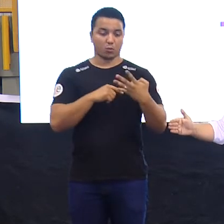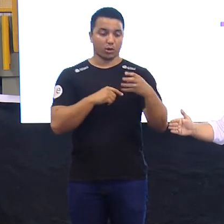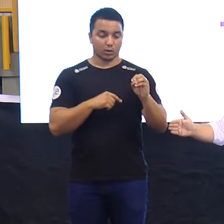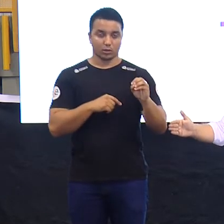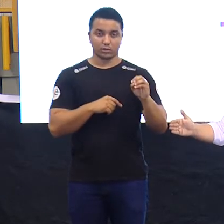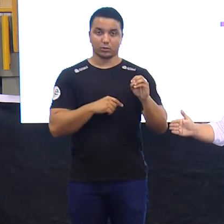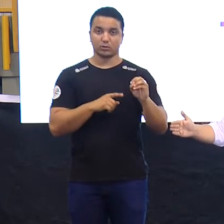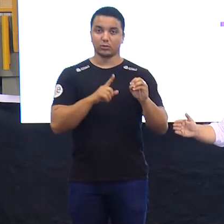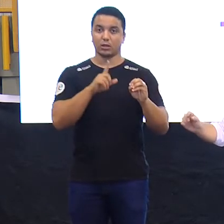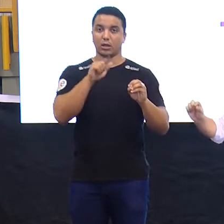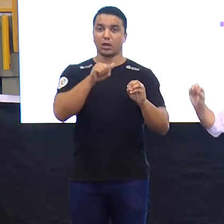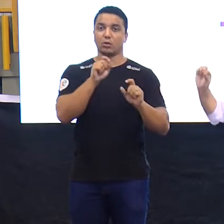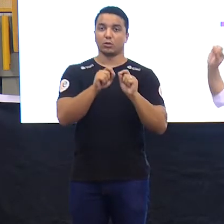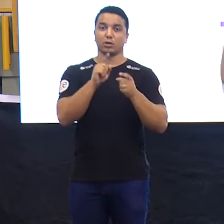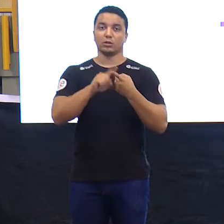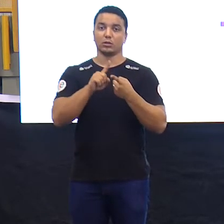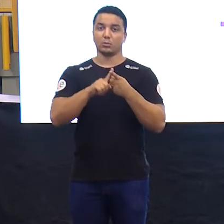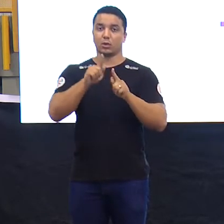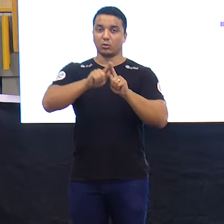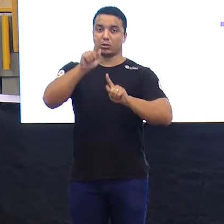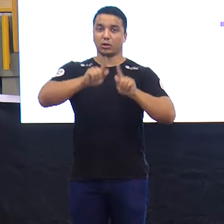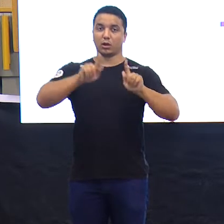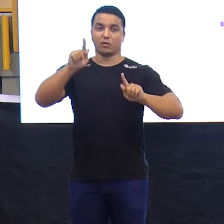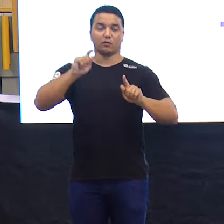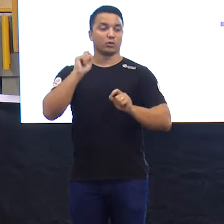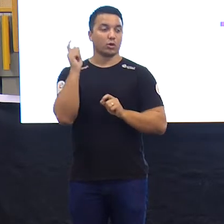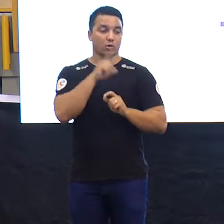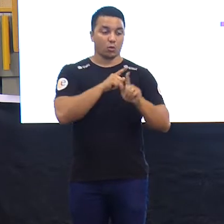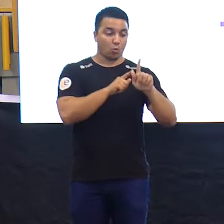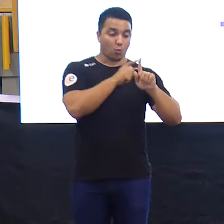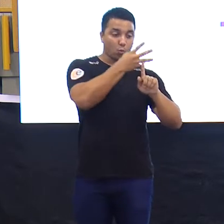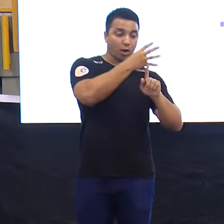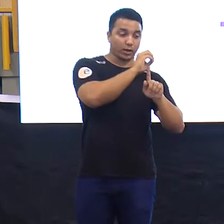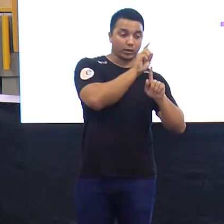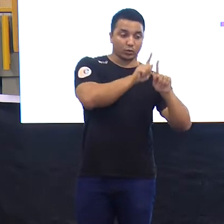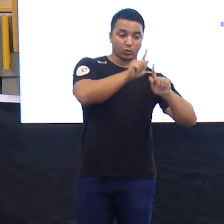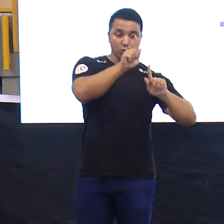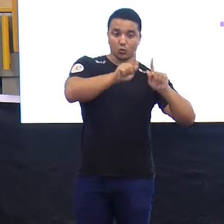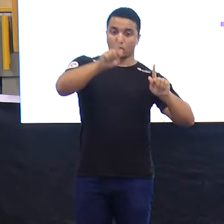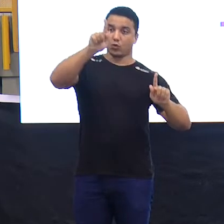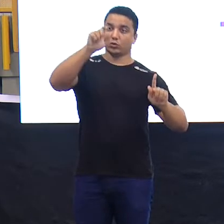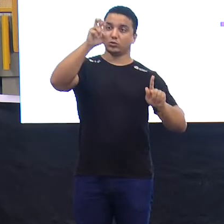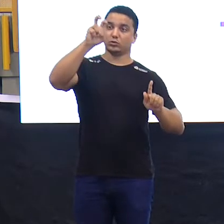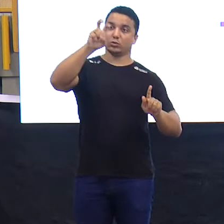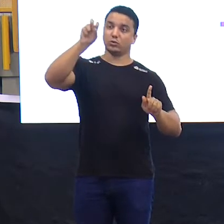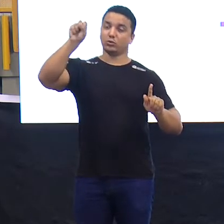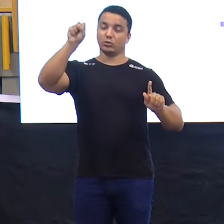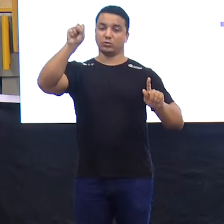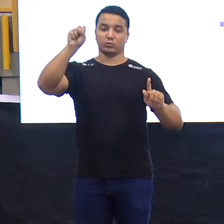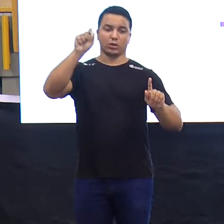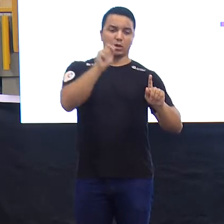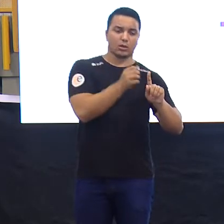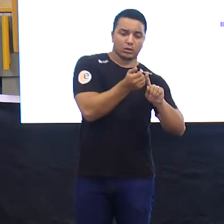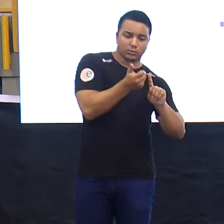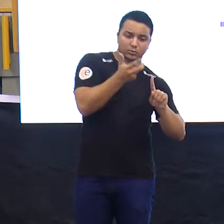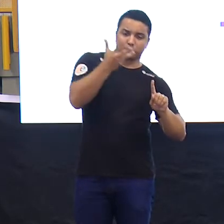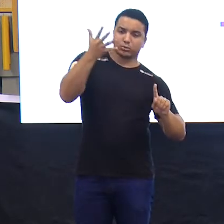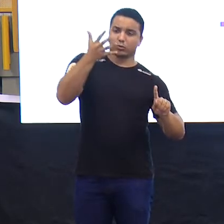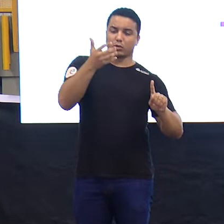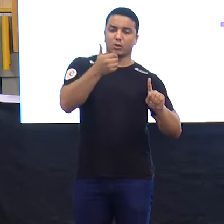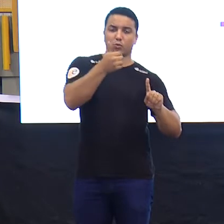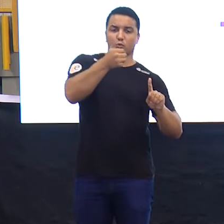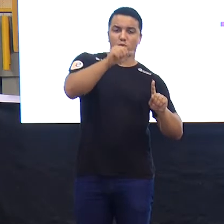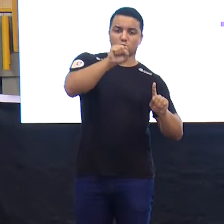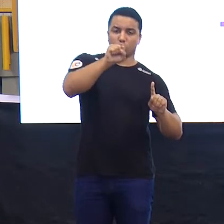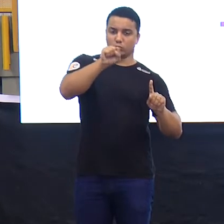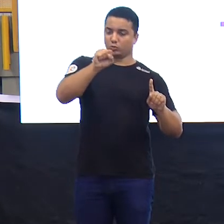40. E o número de casos no gráfico lá subiu de 40 para 58. Aí ele pergunta, de quantos